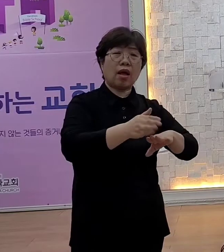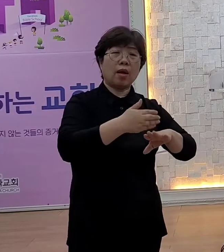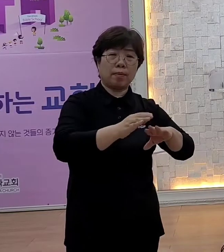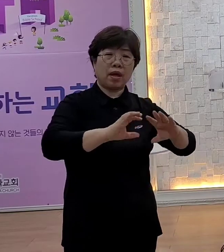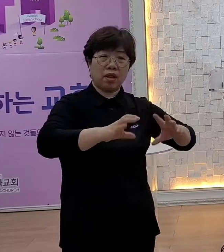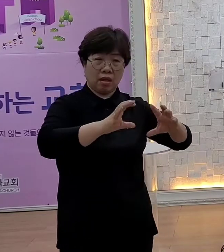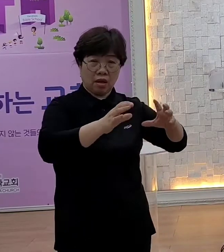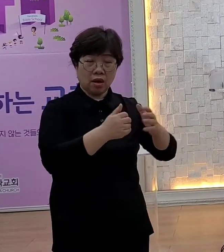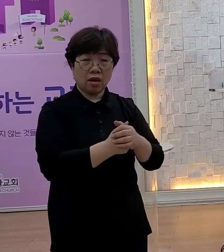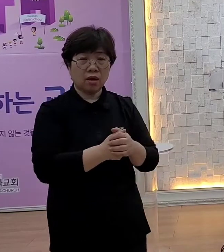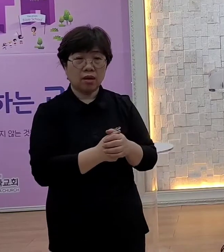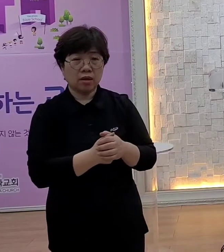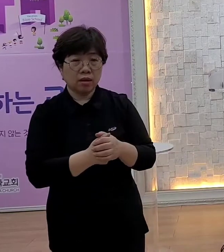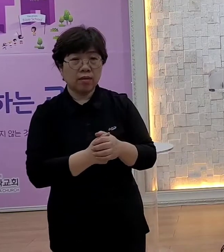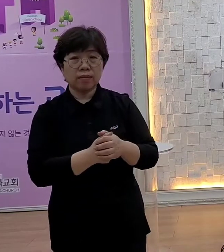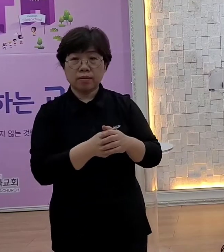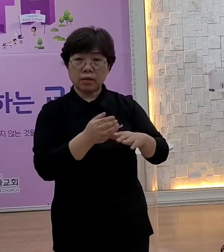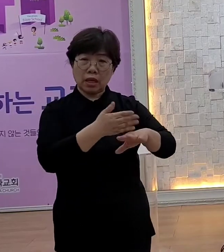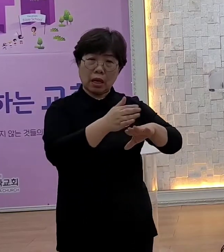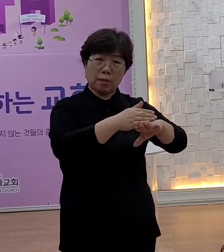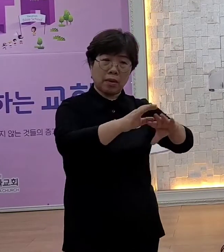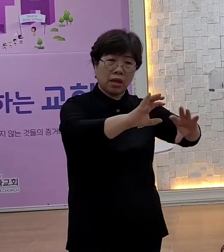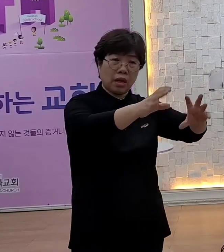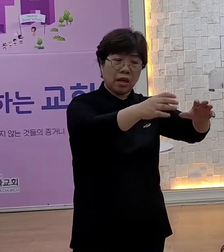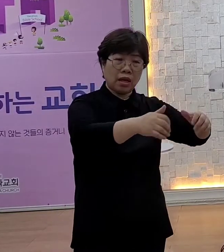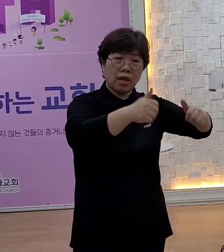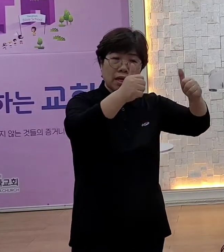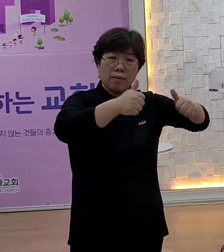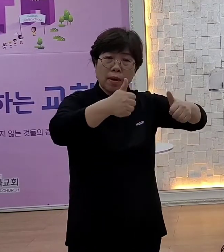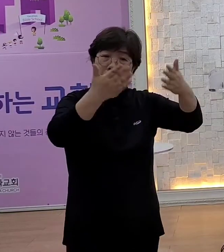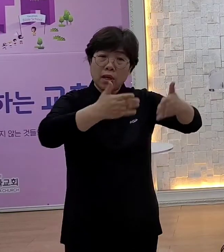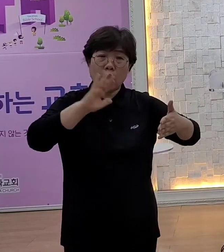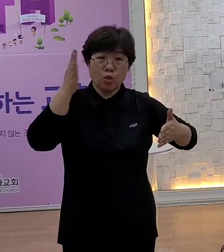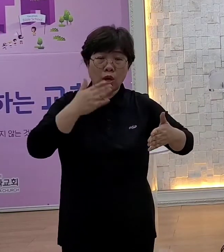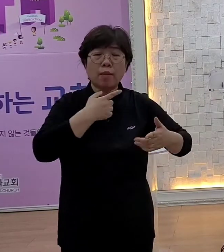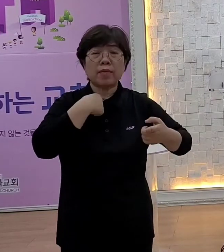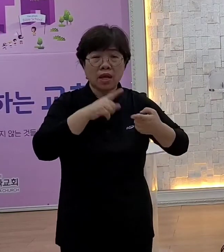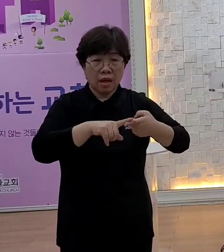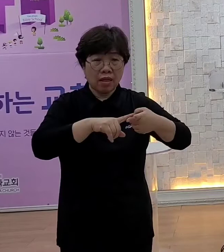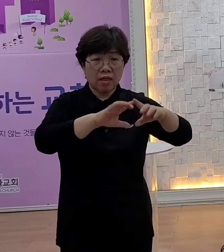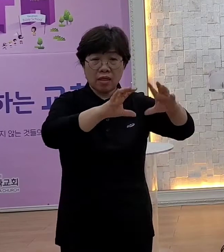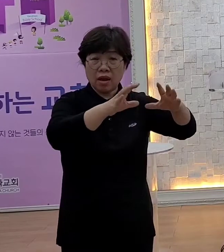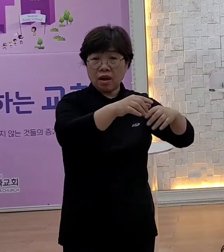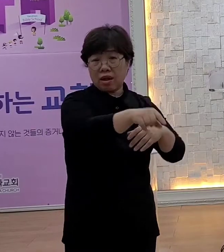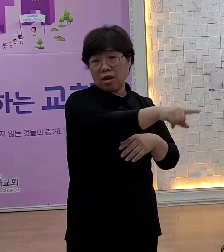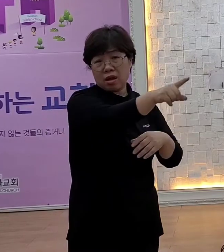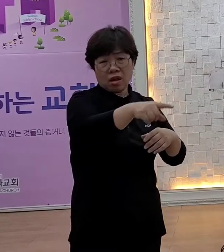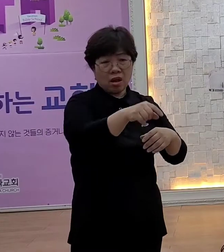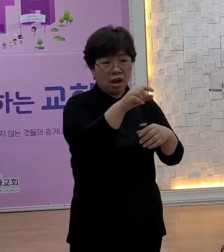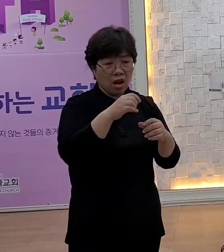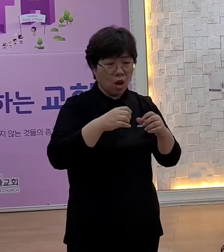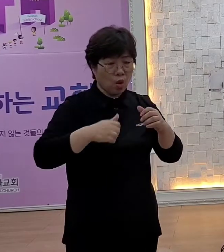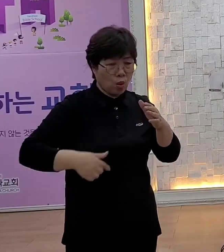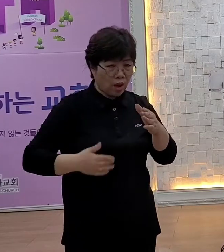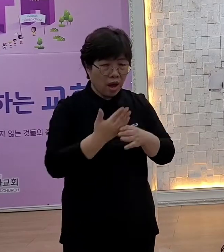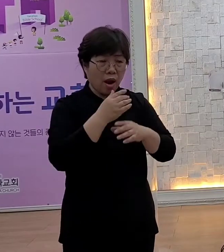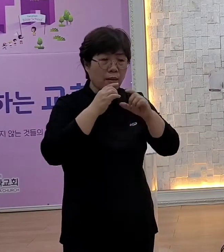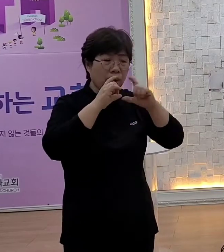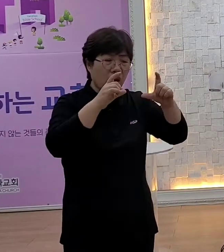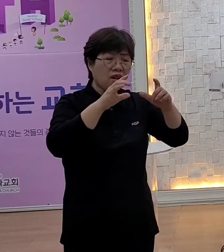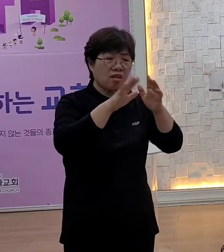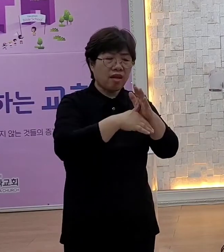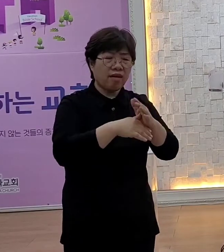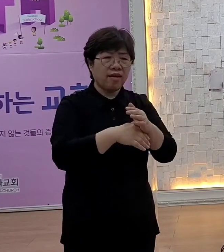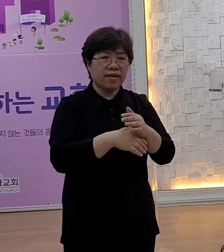패역하고 이방인에다가 당장 심판받아 마땅하고 저기 가서 회개하라고 말하는 것조차 아까운 나라였어요.